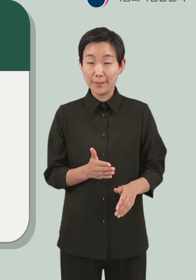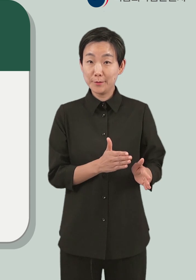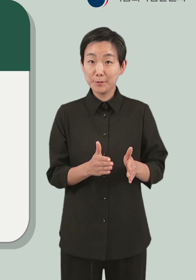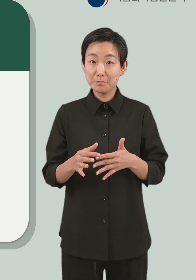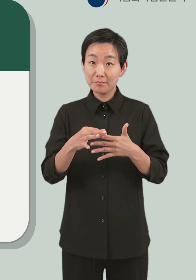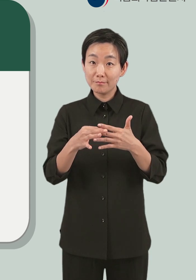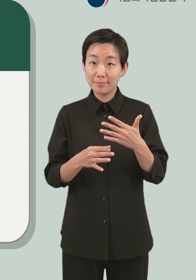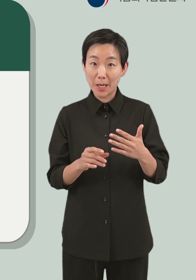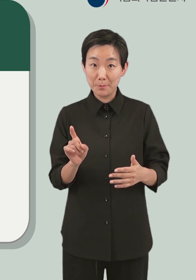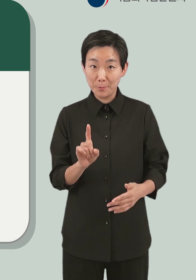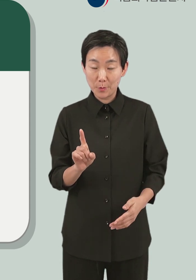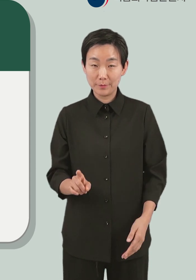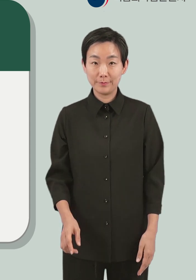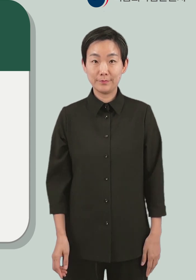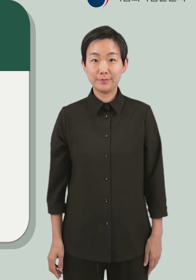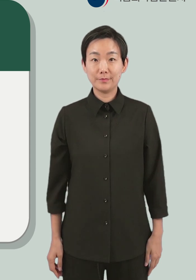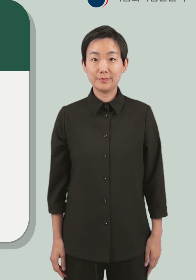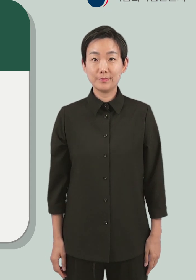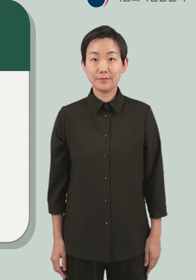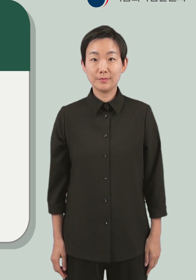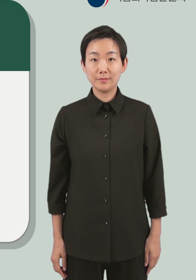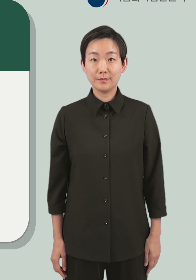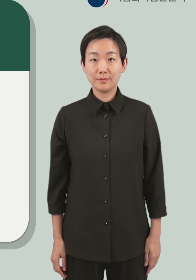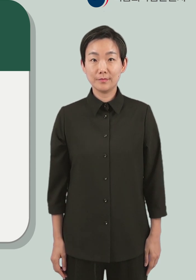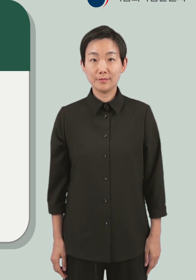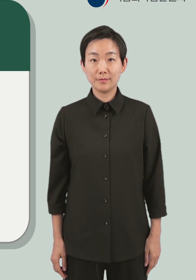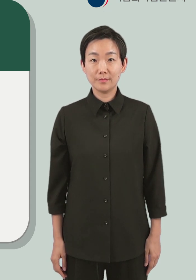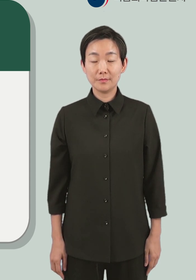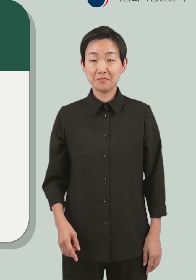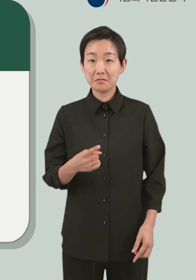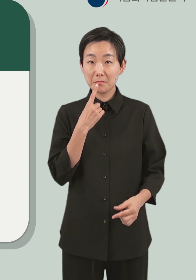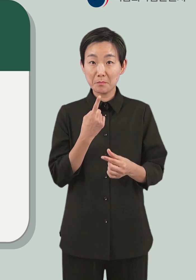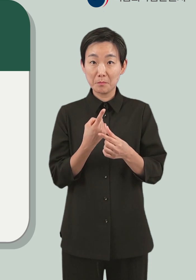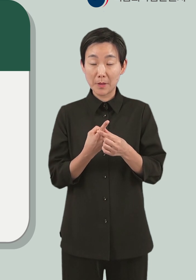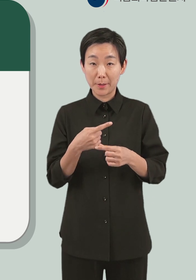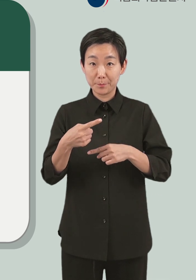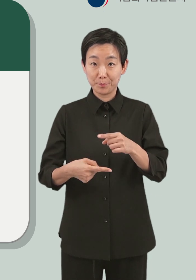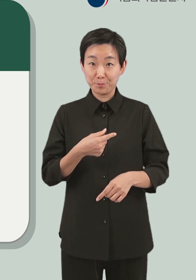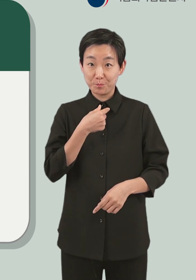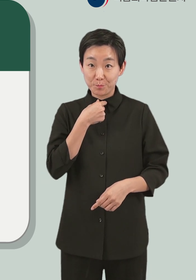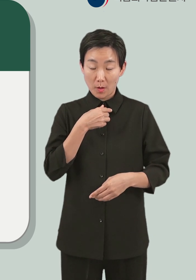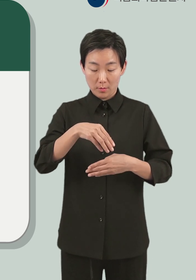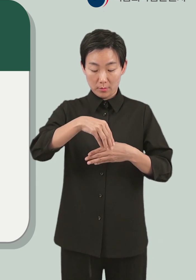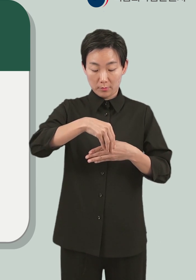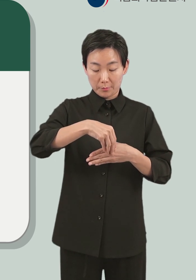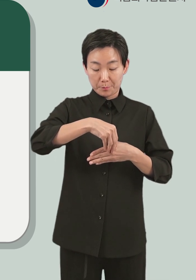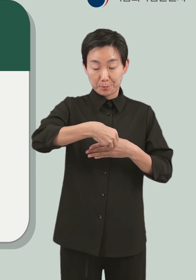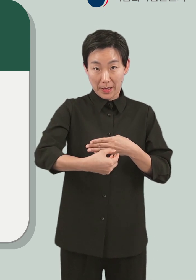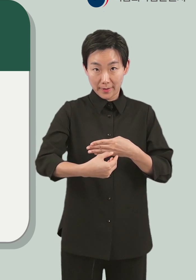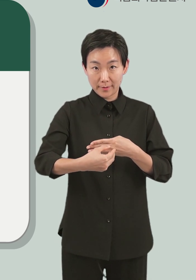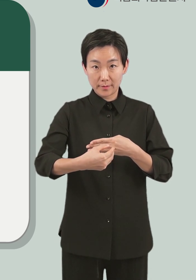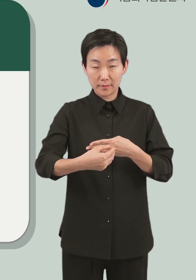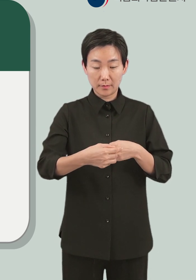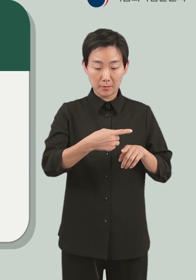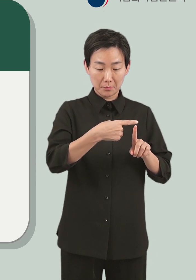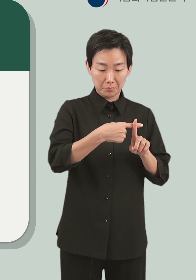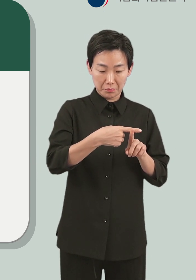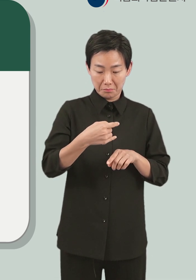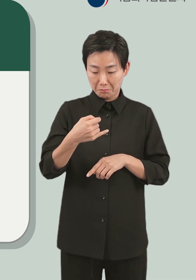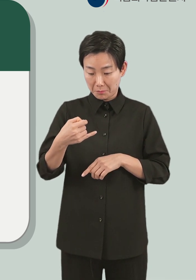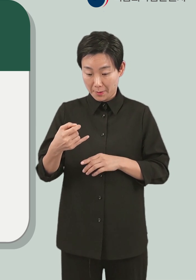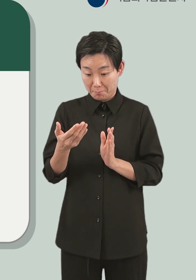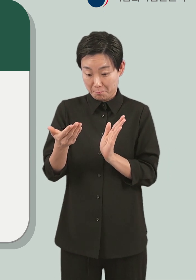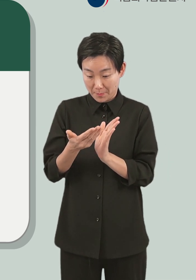이 의료기기의 사용 전 준비사항은 무엇입니까? 건전지 커버의 홈에 손가락을 넣어 커버를 분리한 뒤